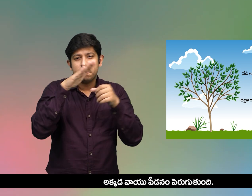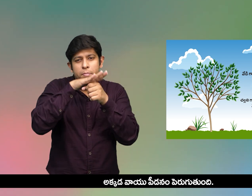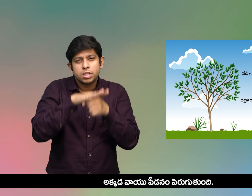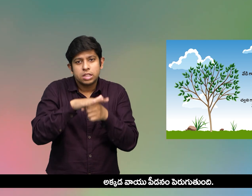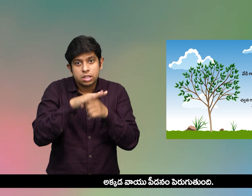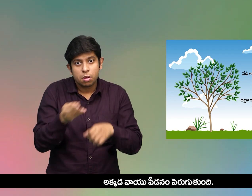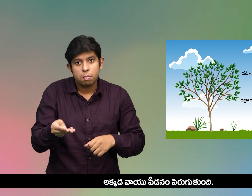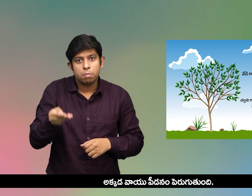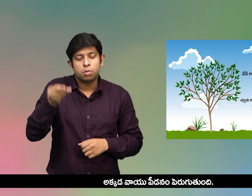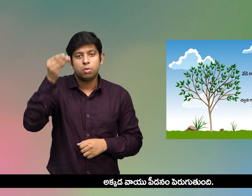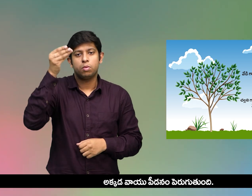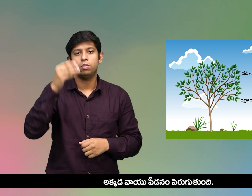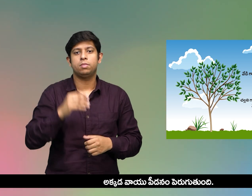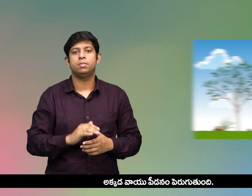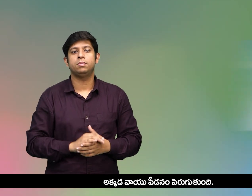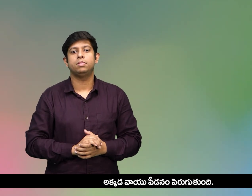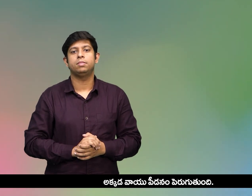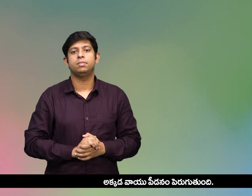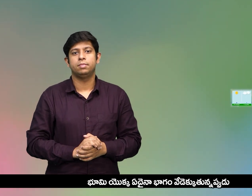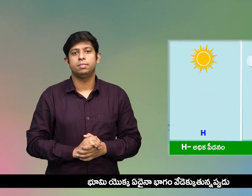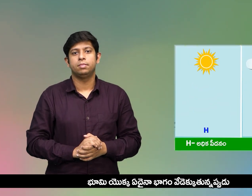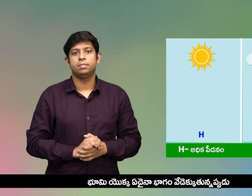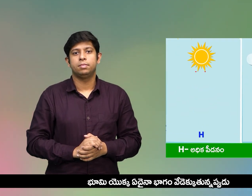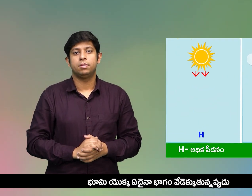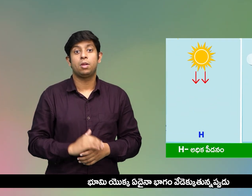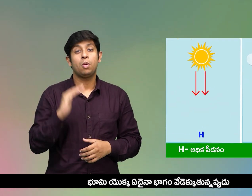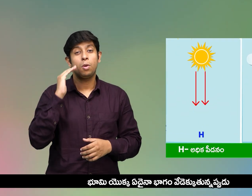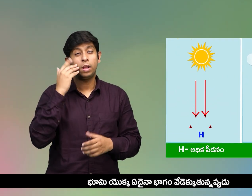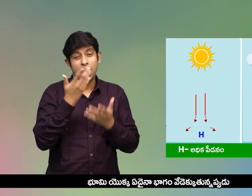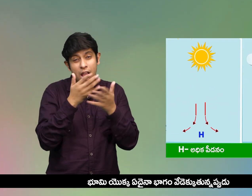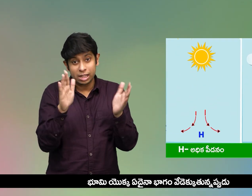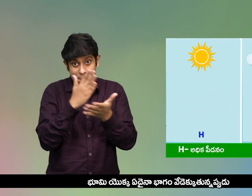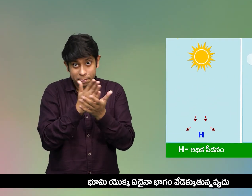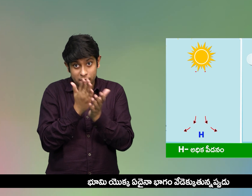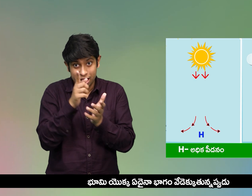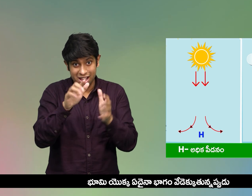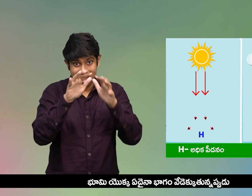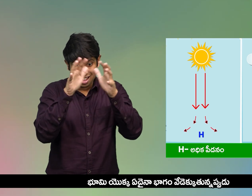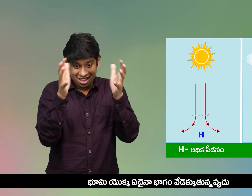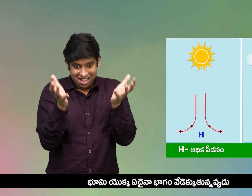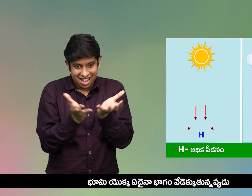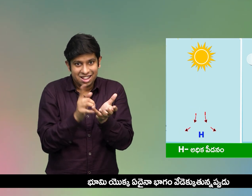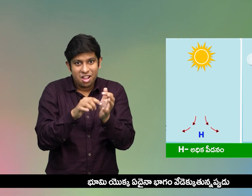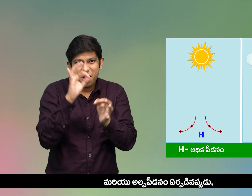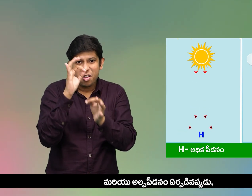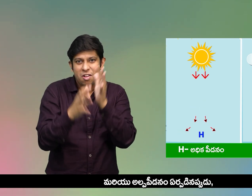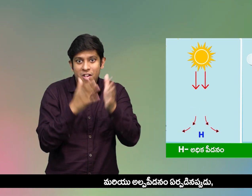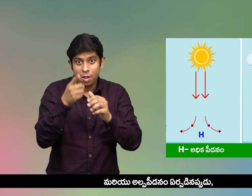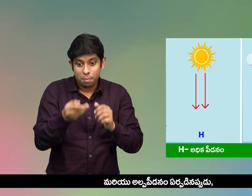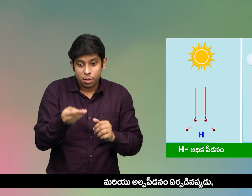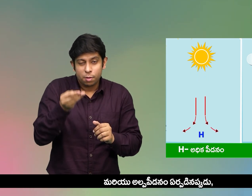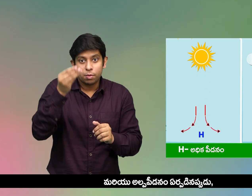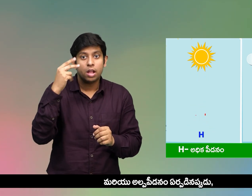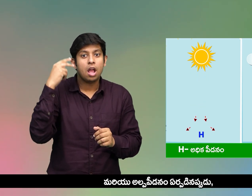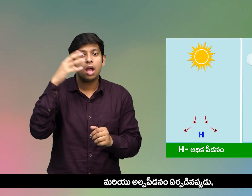అక్కడ వాయుపీడనం పెరుగుతుంది. భూమి యొక్క ఏదైనా భాగం వేడెక్కుతున్నప్పుడు మరియు